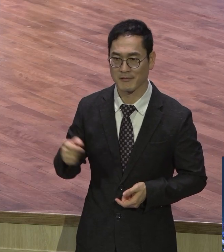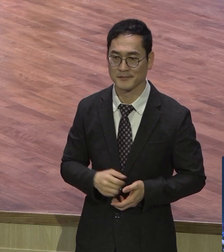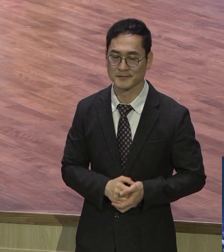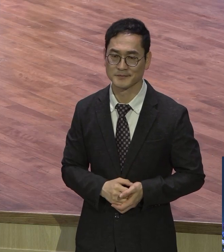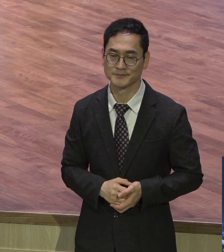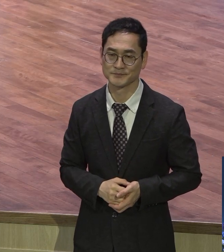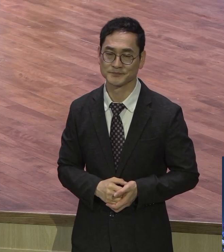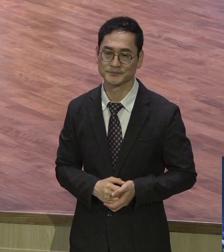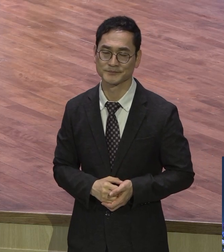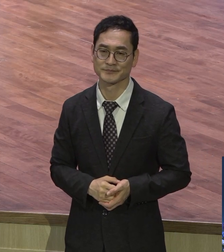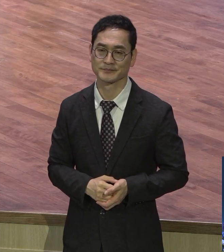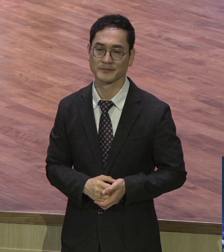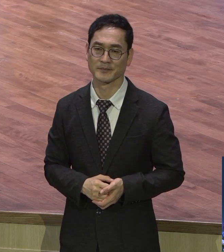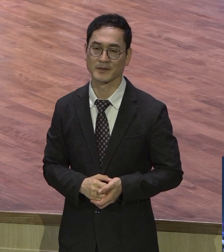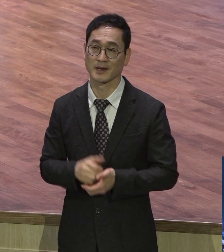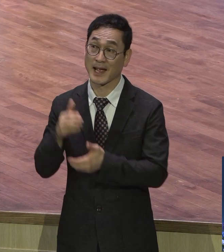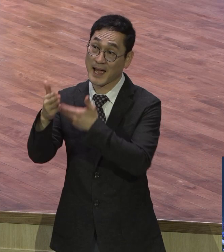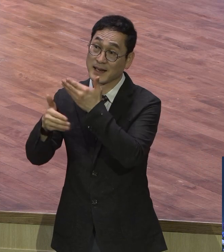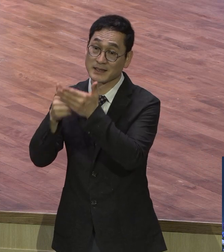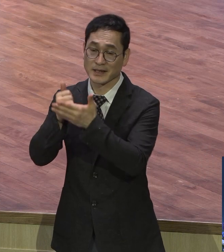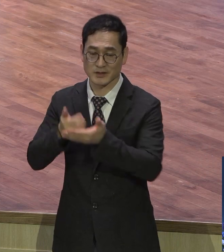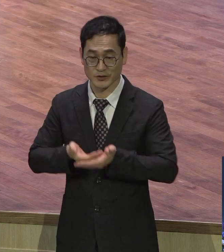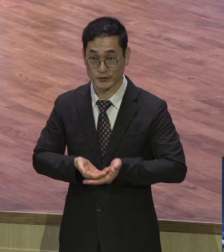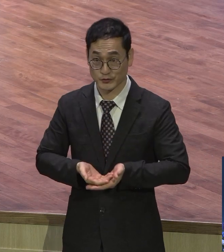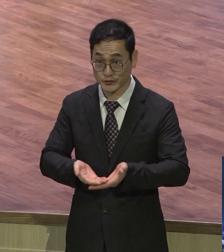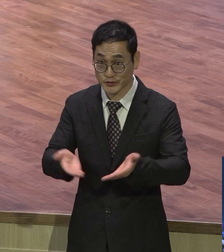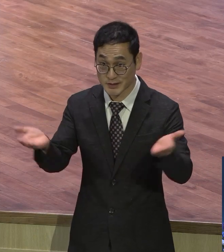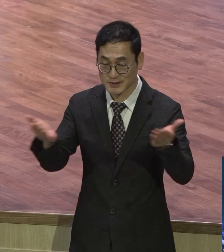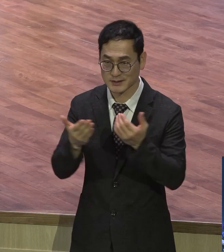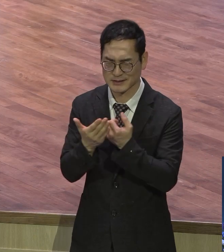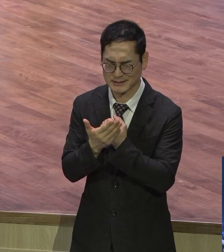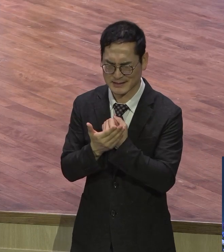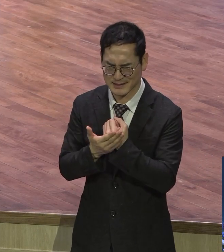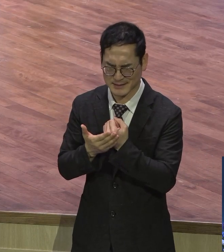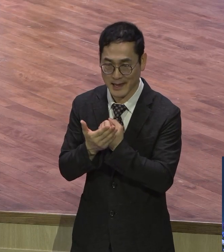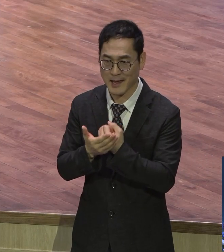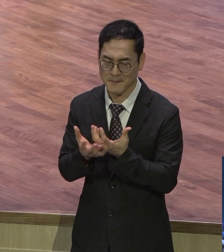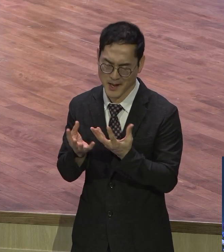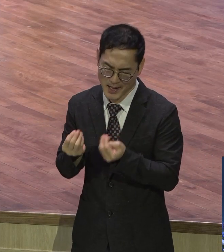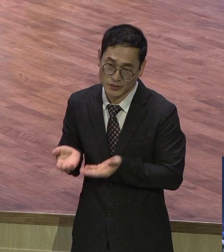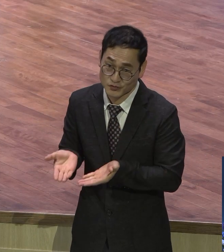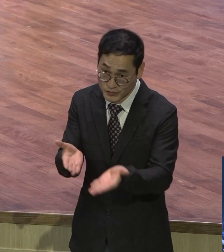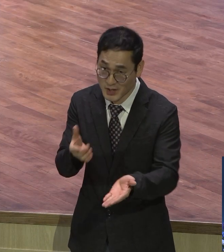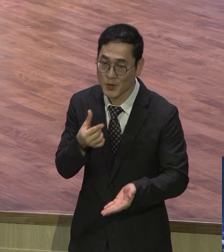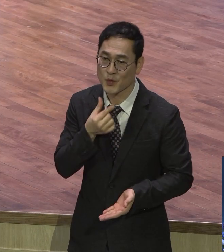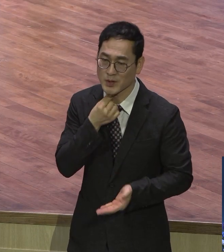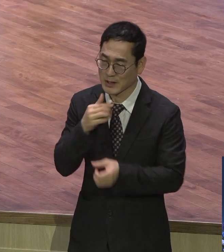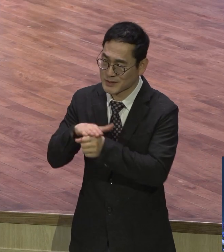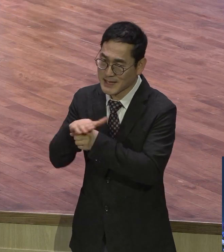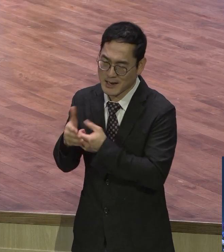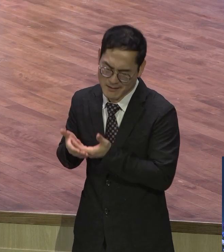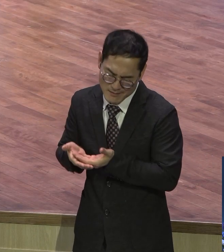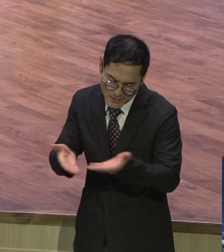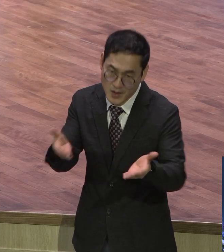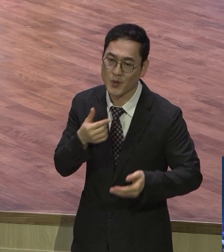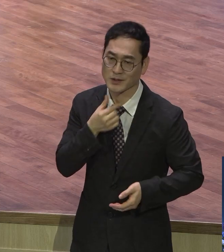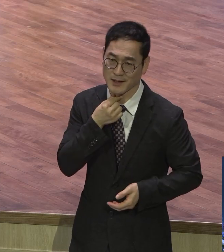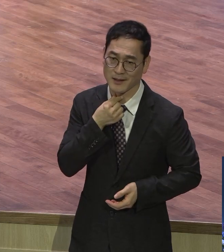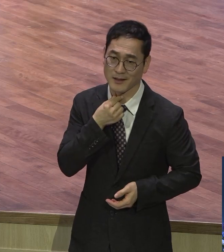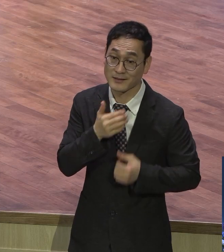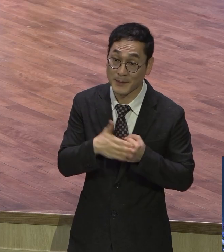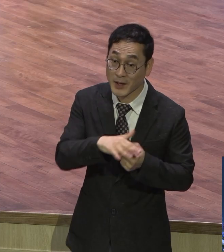하나님께서 우리에게 베풀어 주신 한없는 은혜를 베풀어 주시고 그 놀라운 하나님의 사랑을 여러분이 늘 기대하고